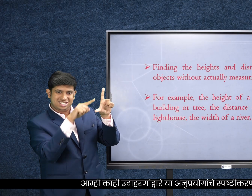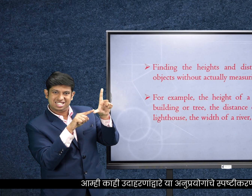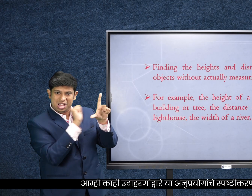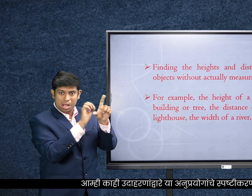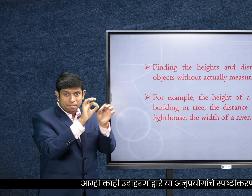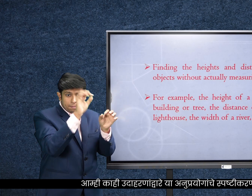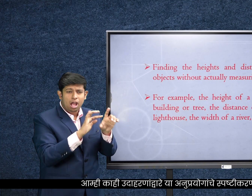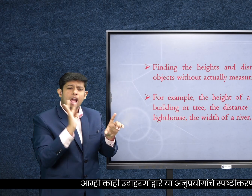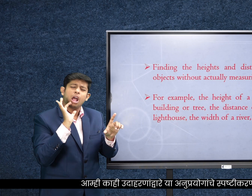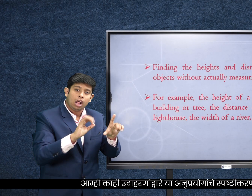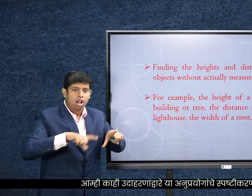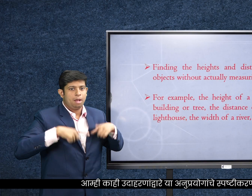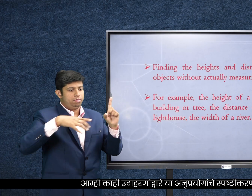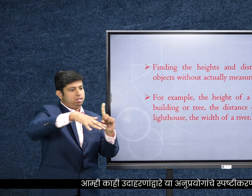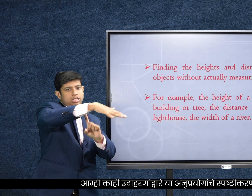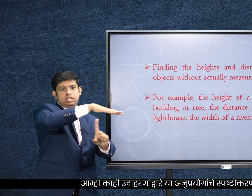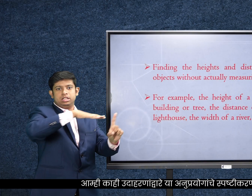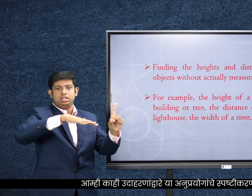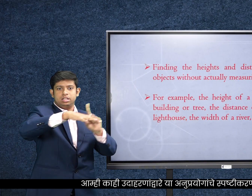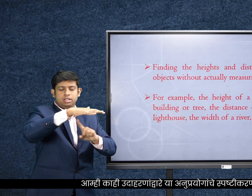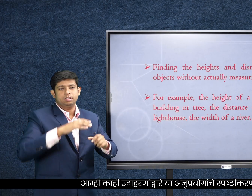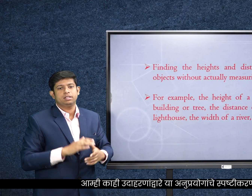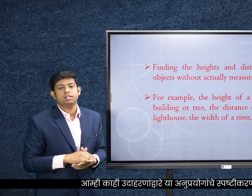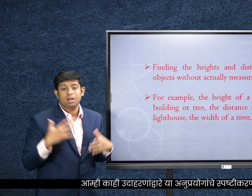आम्ही काही उदाहरणाद्वारे या अनुप्रयोगांचे स्पष्टीकरण देऊयात.